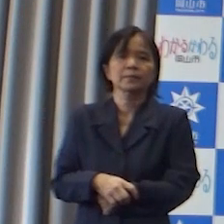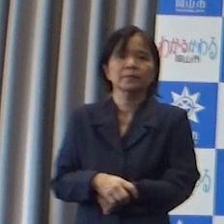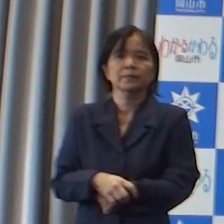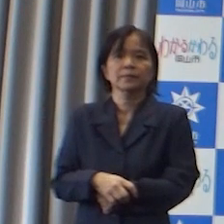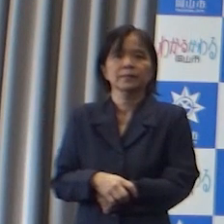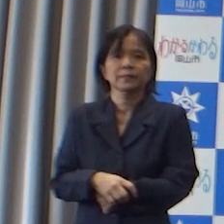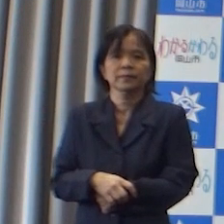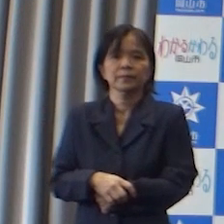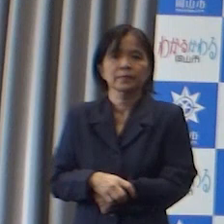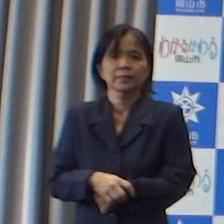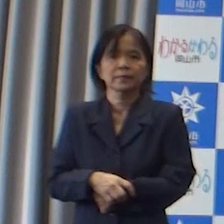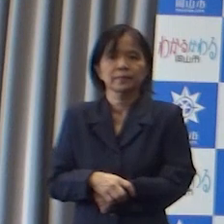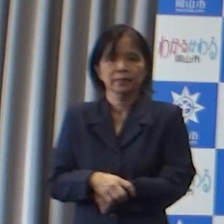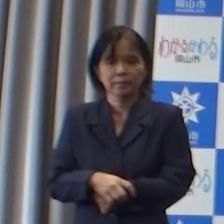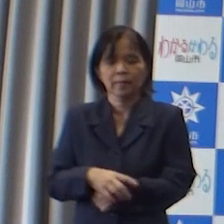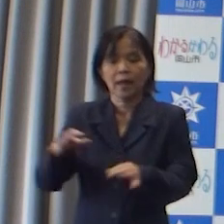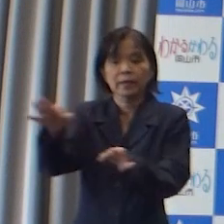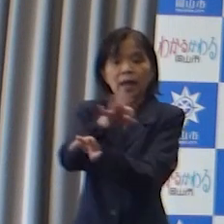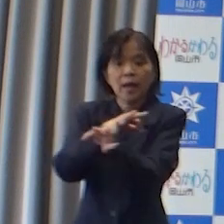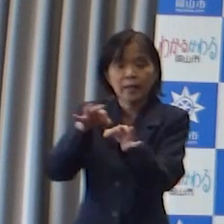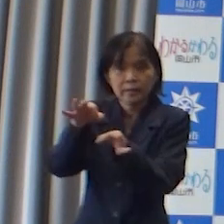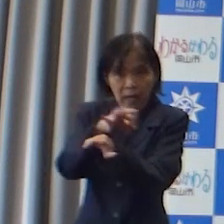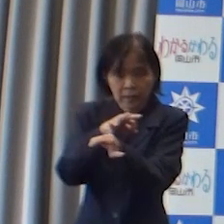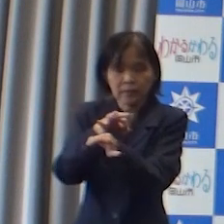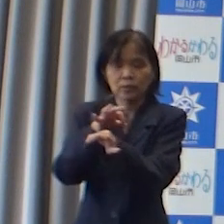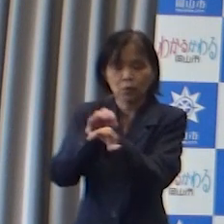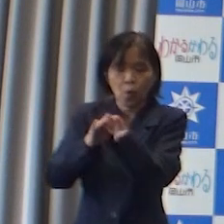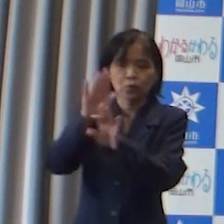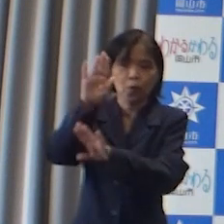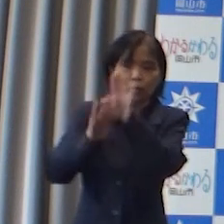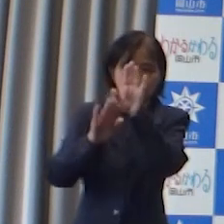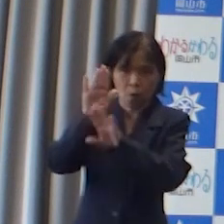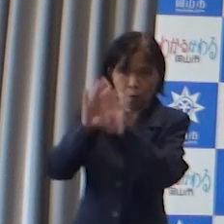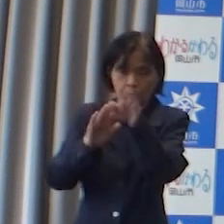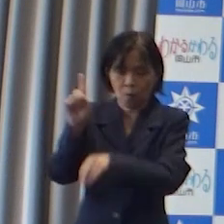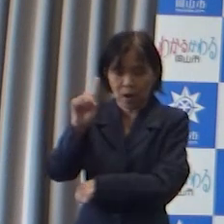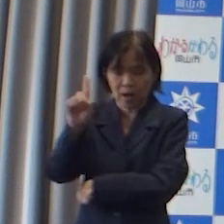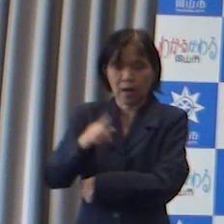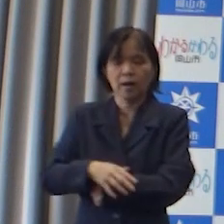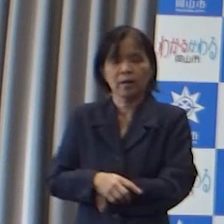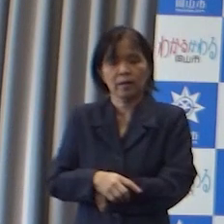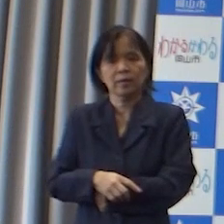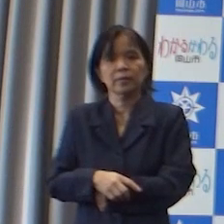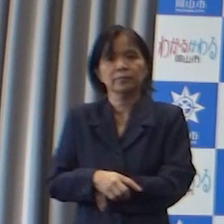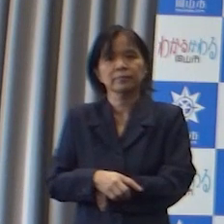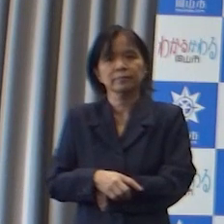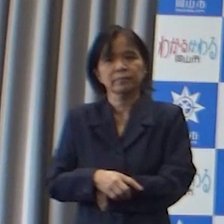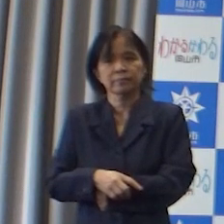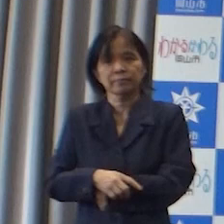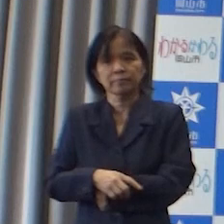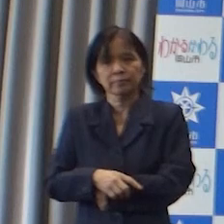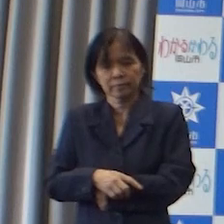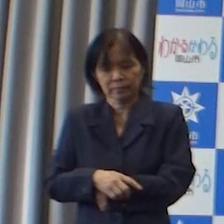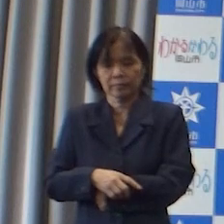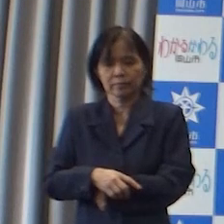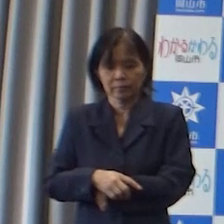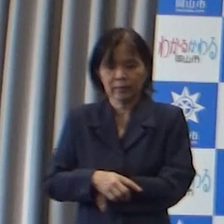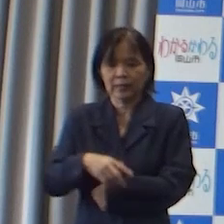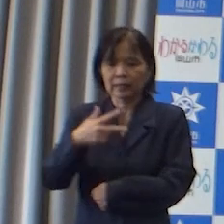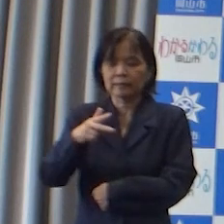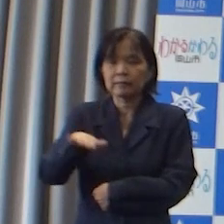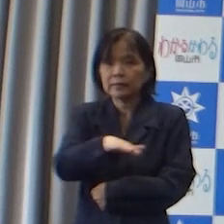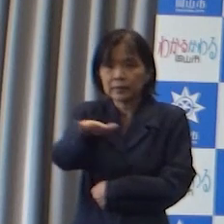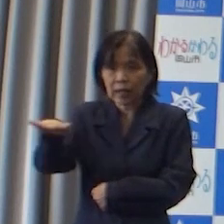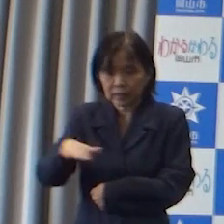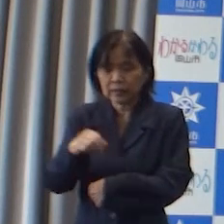お経済全体の動きでありますが、実質市内総生産の伸